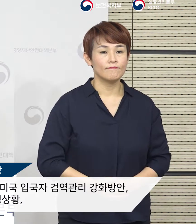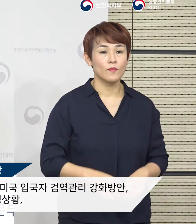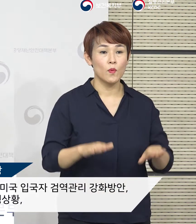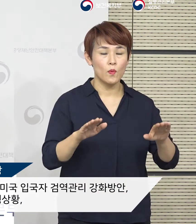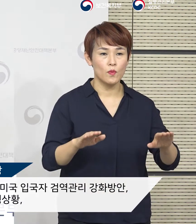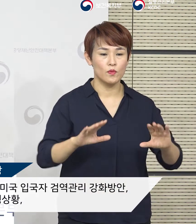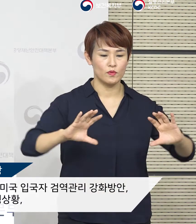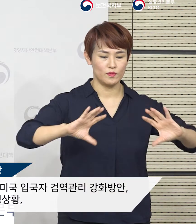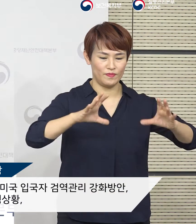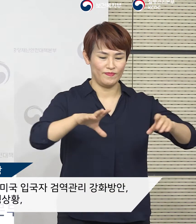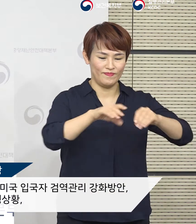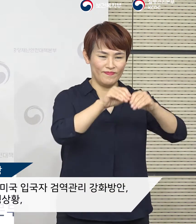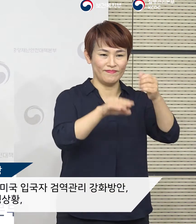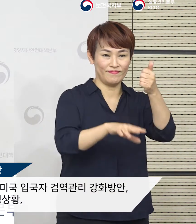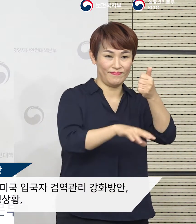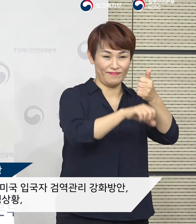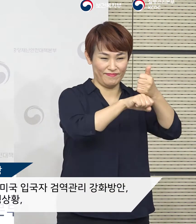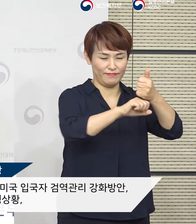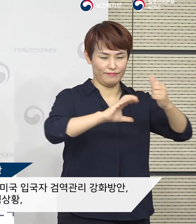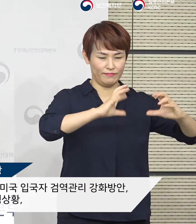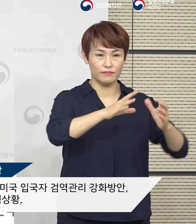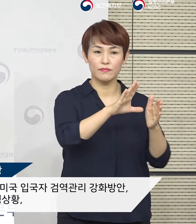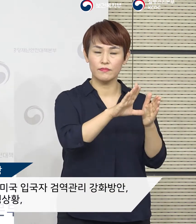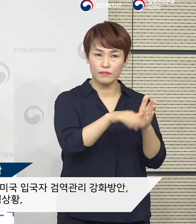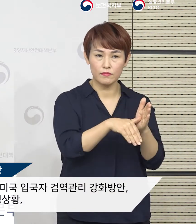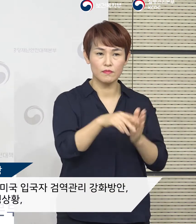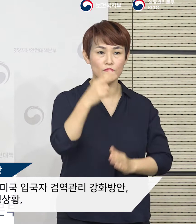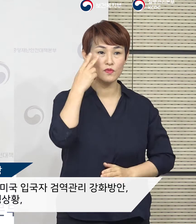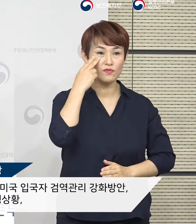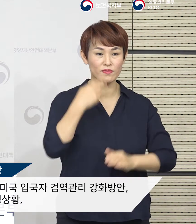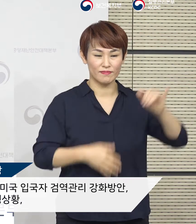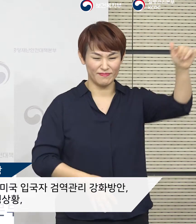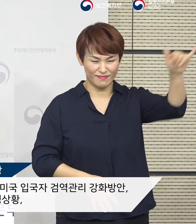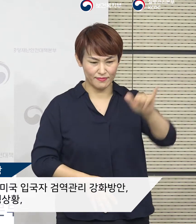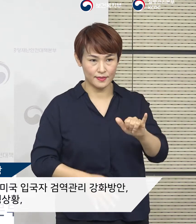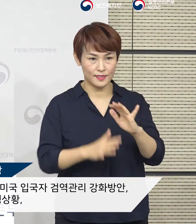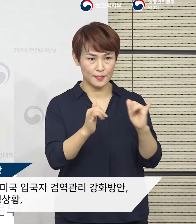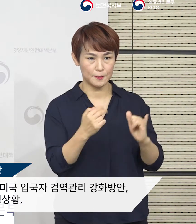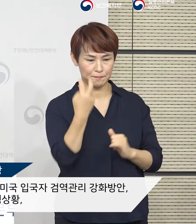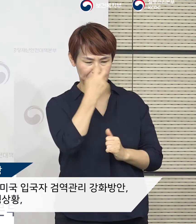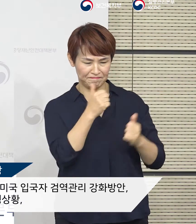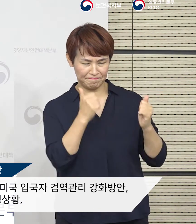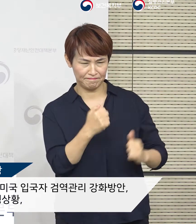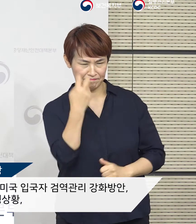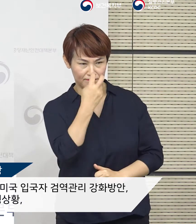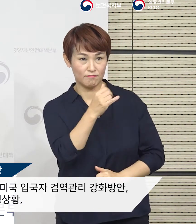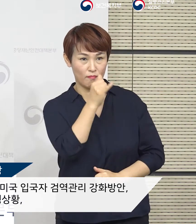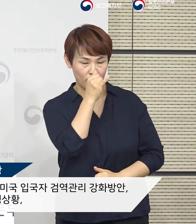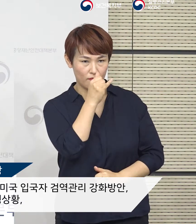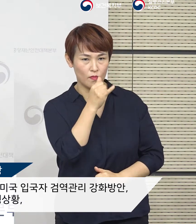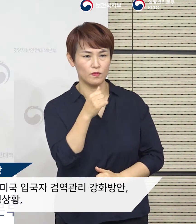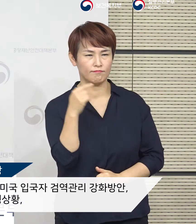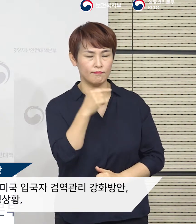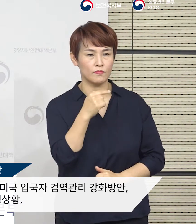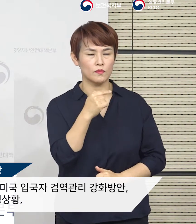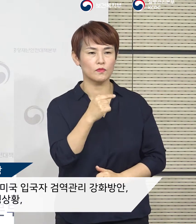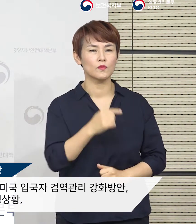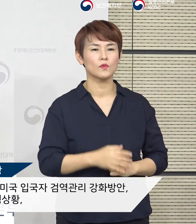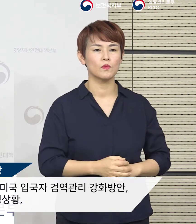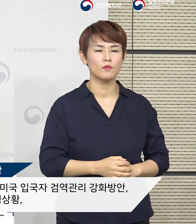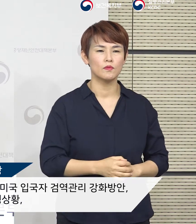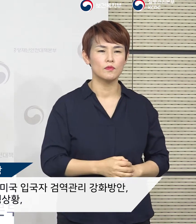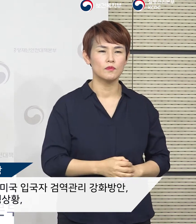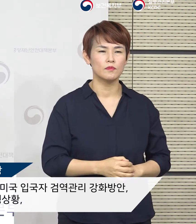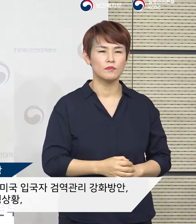오늘 국무총리 주재로 열린 중대본 회의에서는 미국 입국자 검역 관리 강화 방안, 광주, 전북, 전남, 제주의